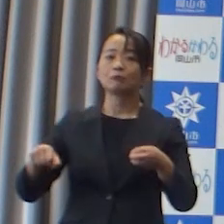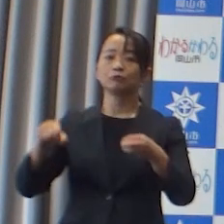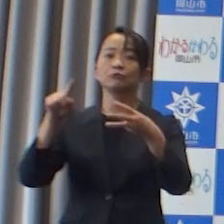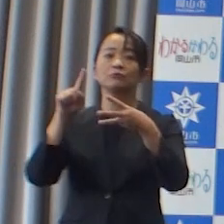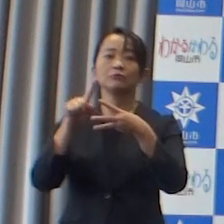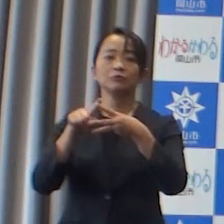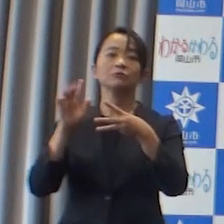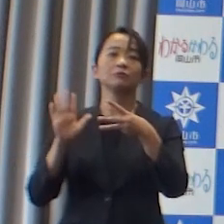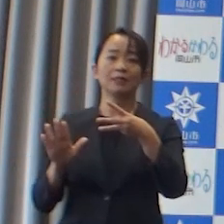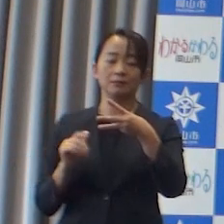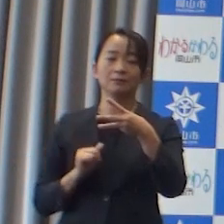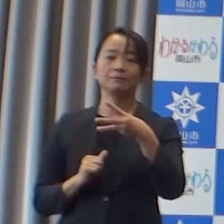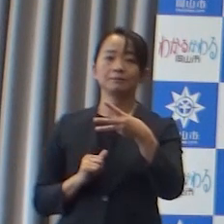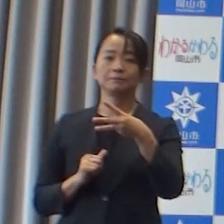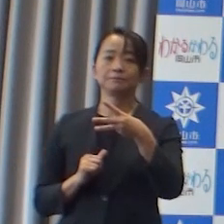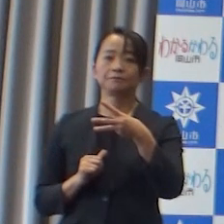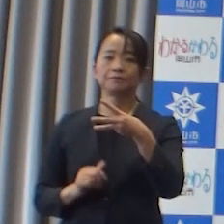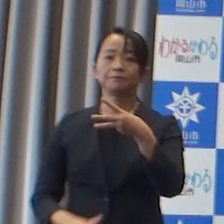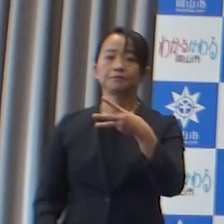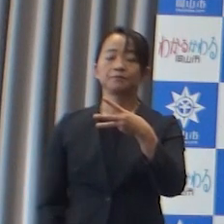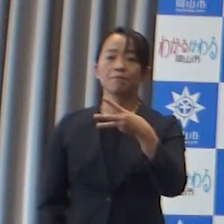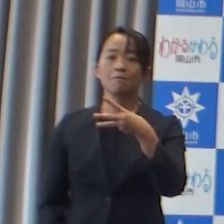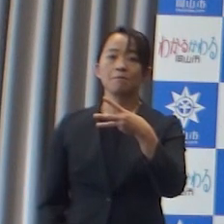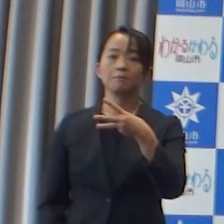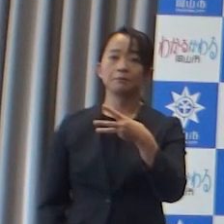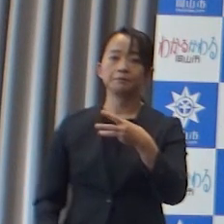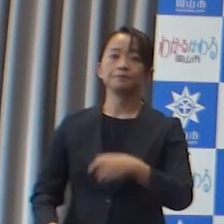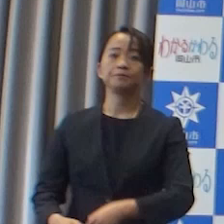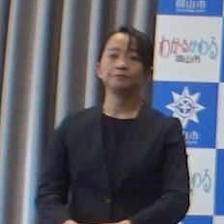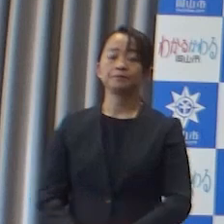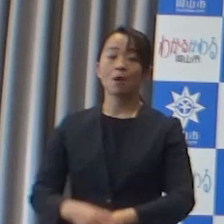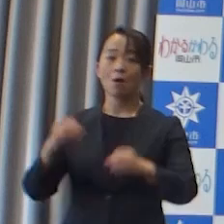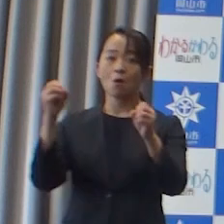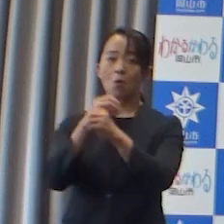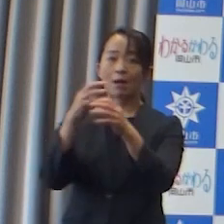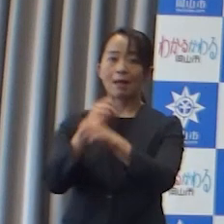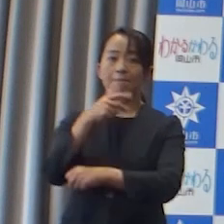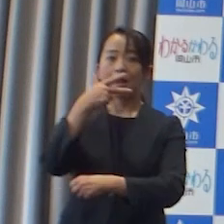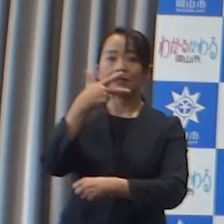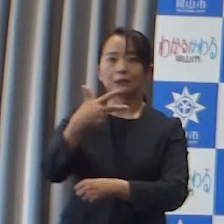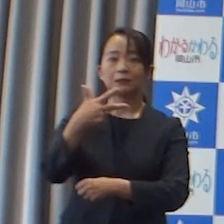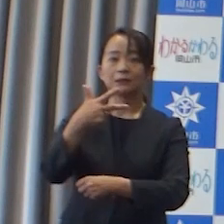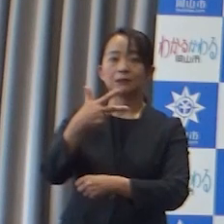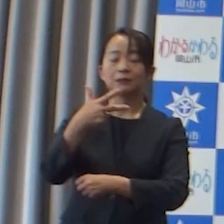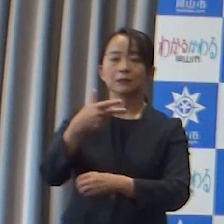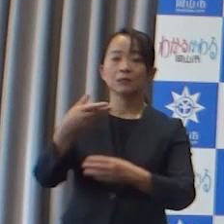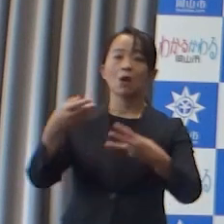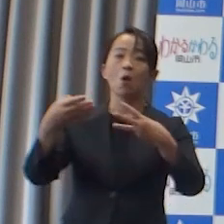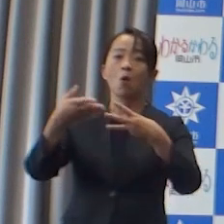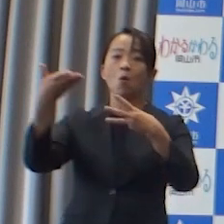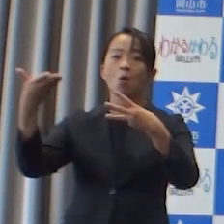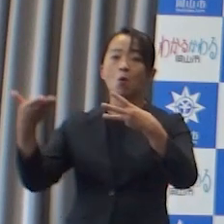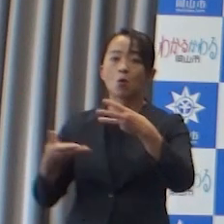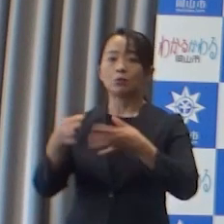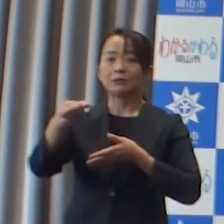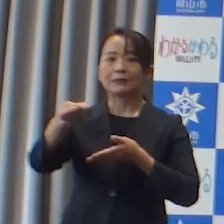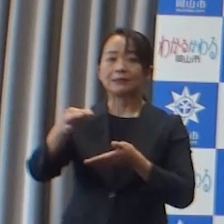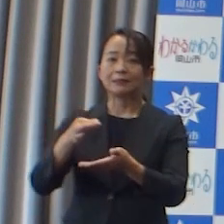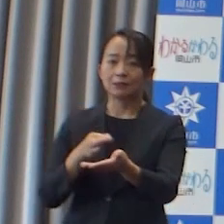による受電が行われております。岡山市の卸売市場